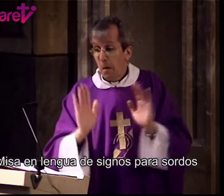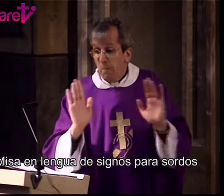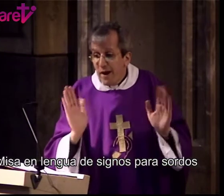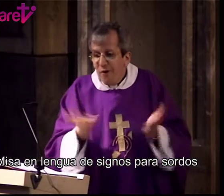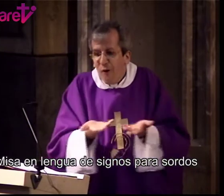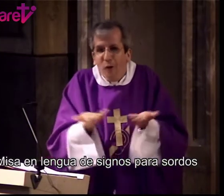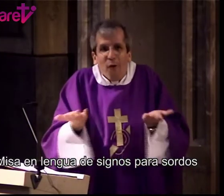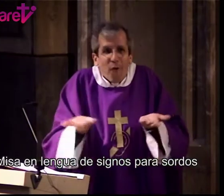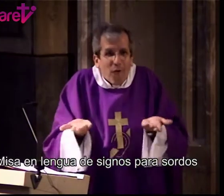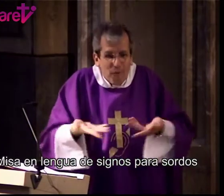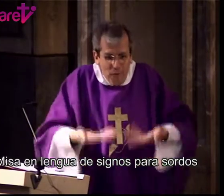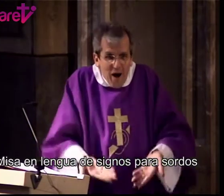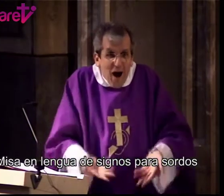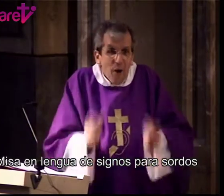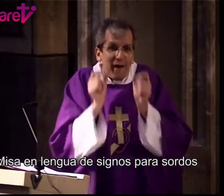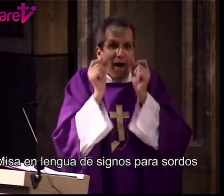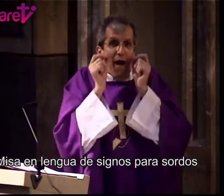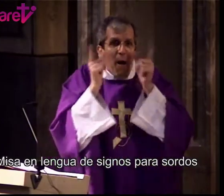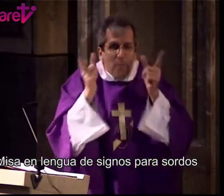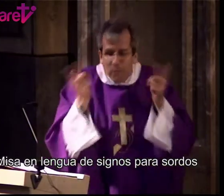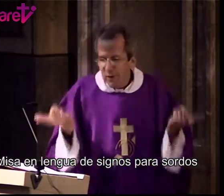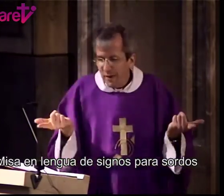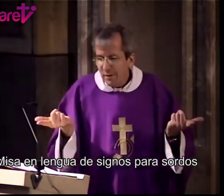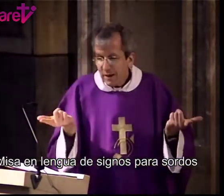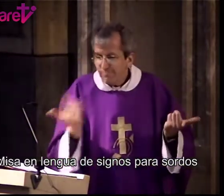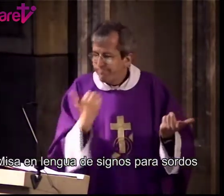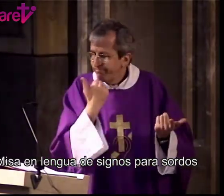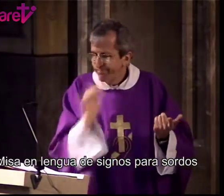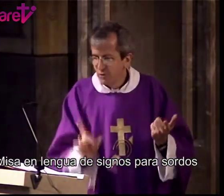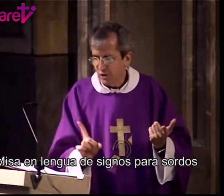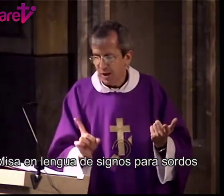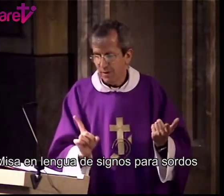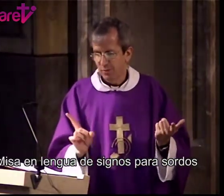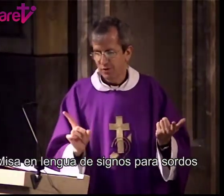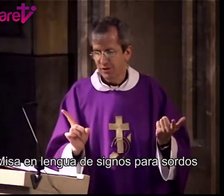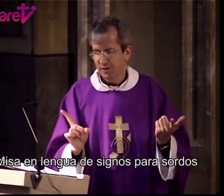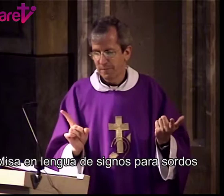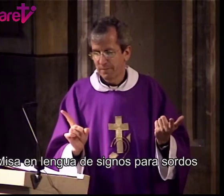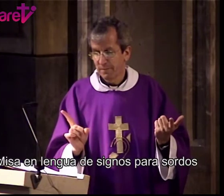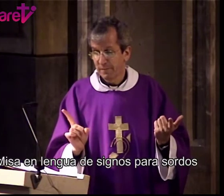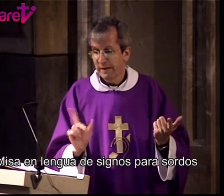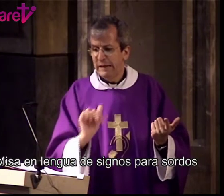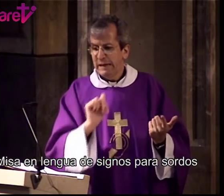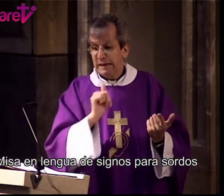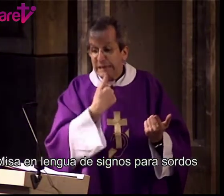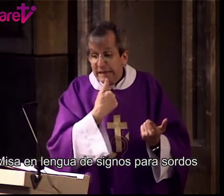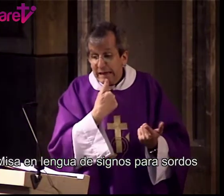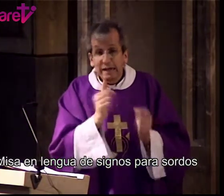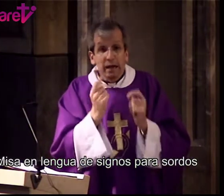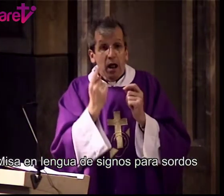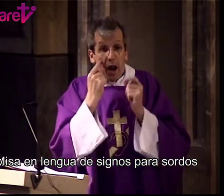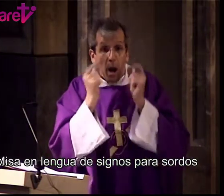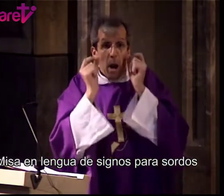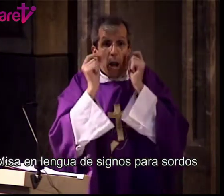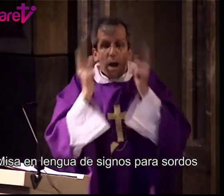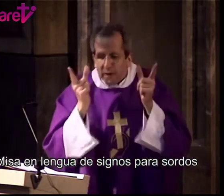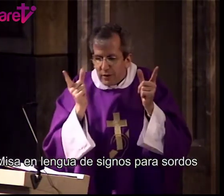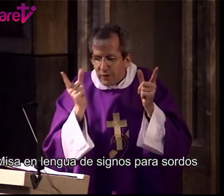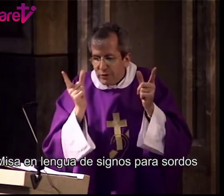pero ¿cómo ahora puede ver? No sabemos. ¿Quién le ha abierto los